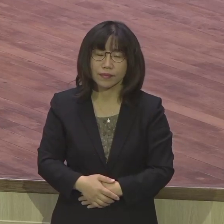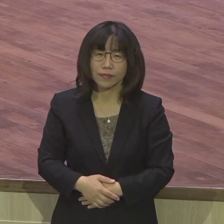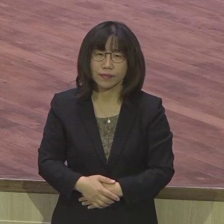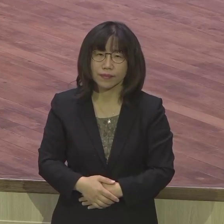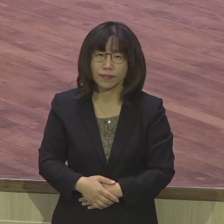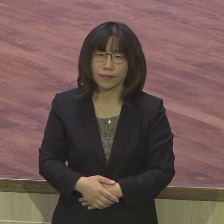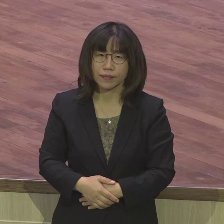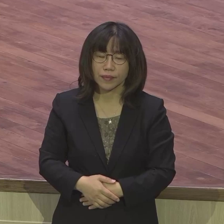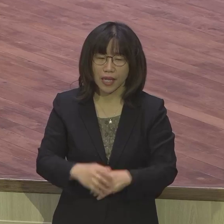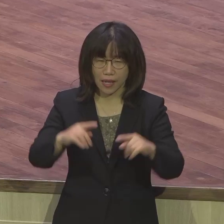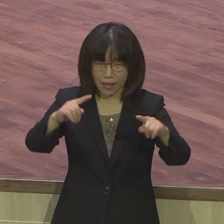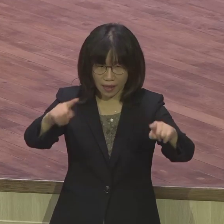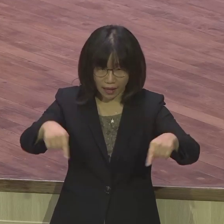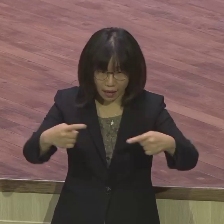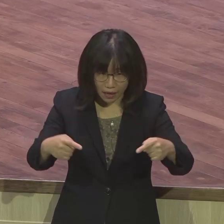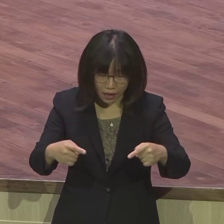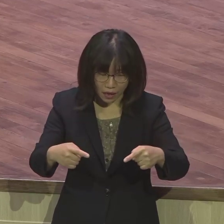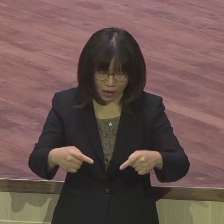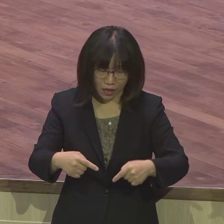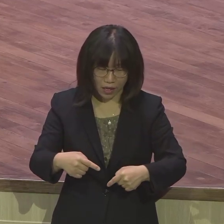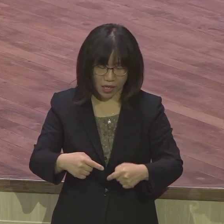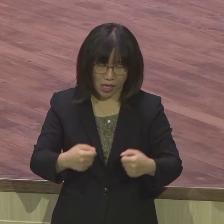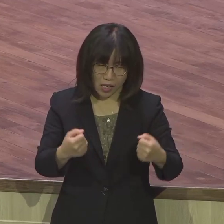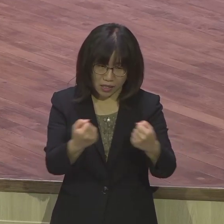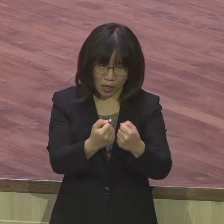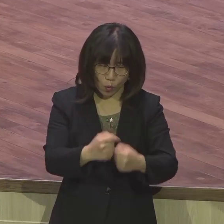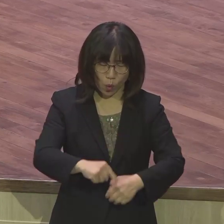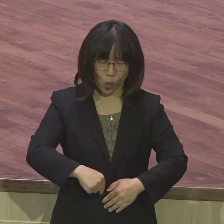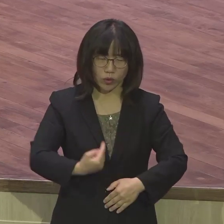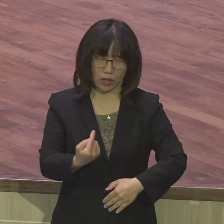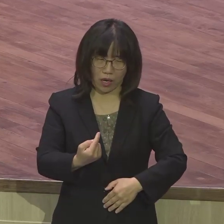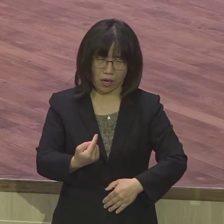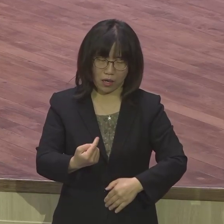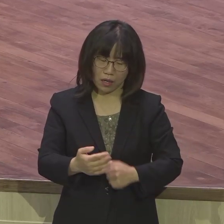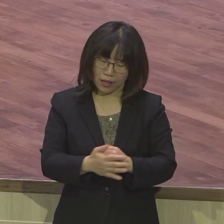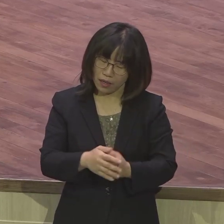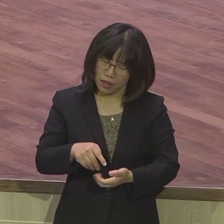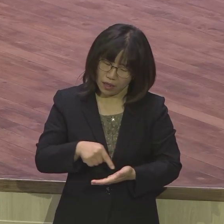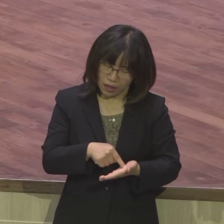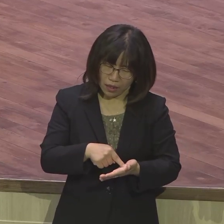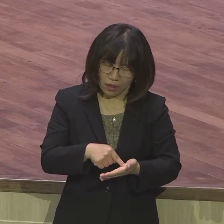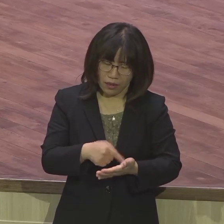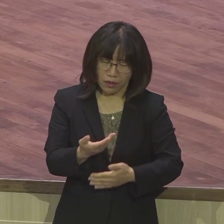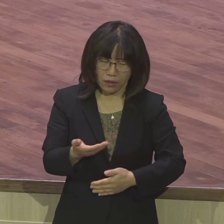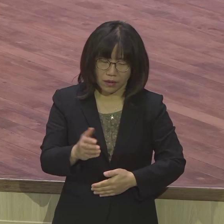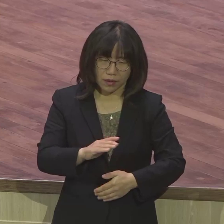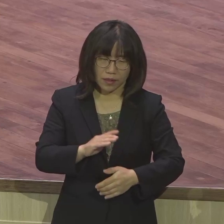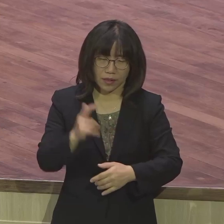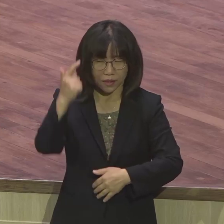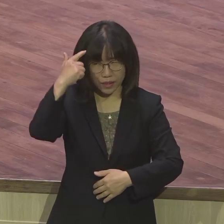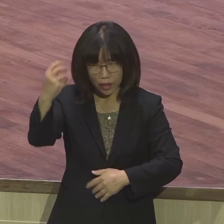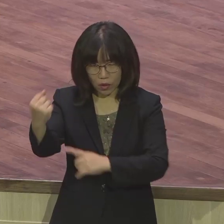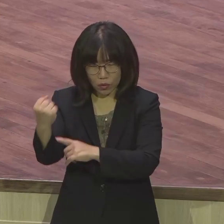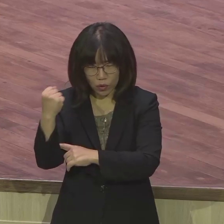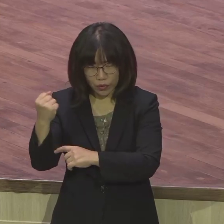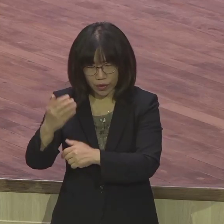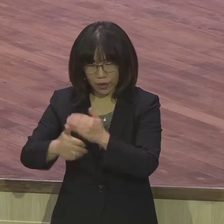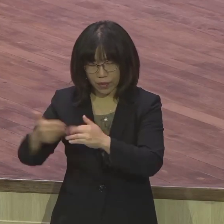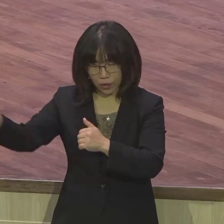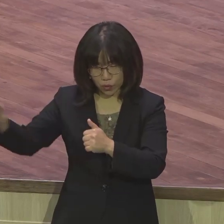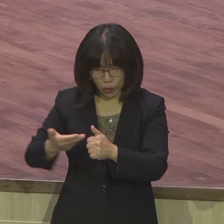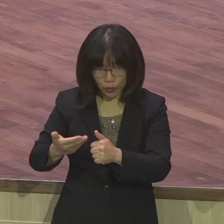사실 엘리야가 혼자 고독하게 싸우고 있어요. 고독하게. 엄청난 영권을 가지고 아방과